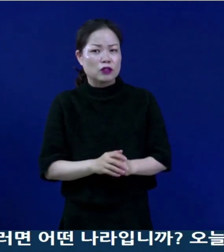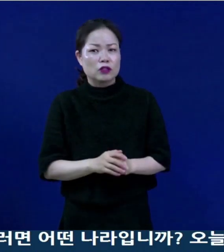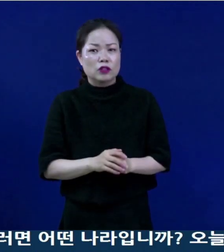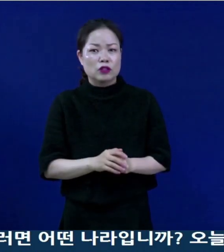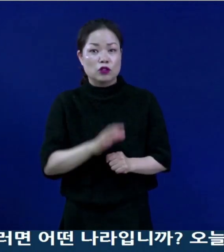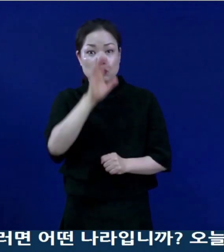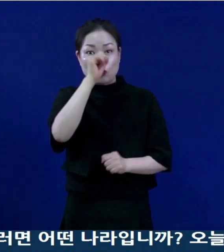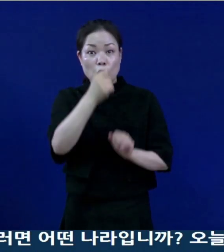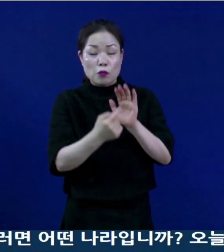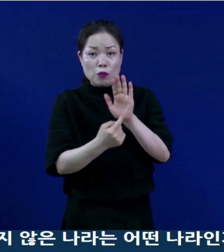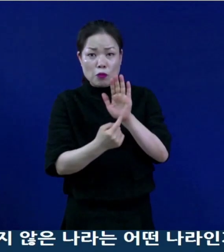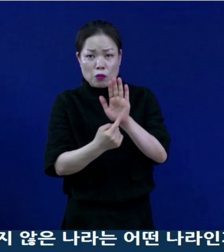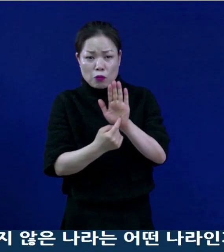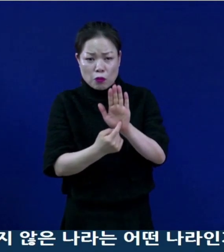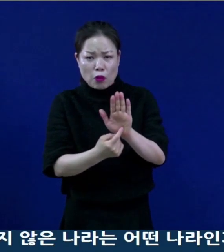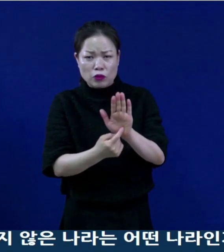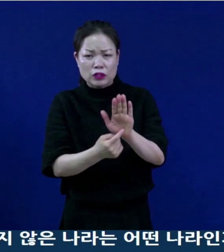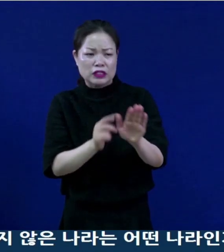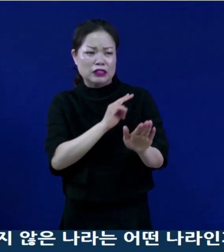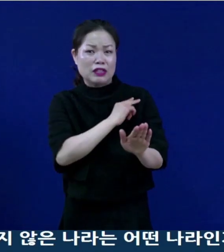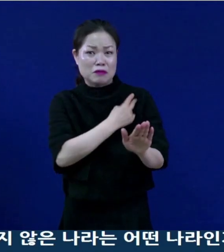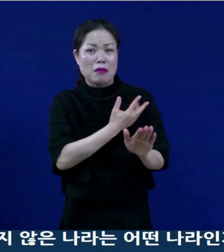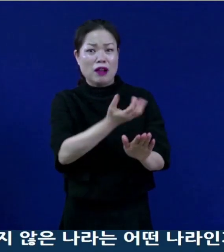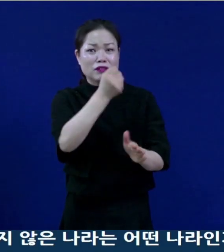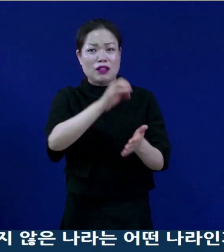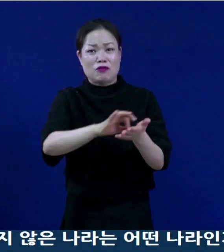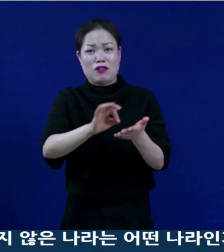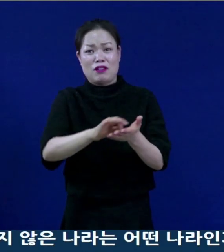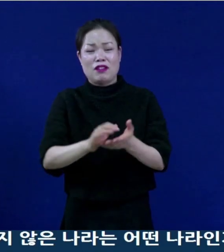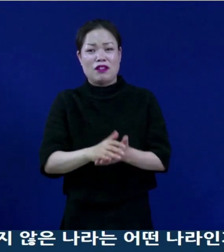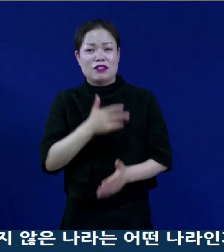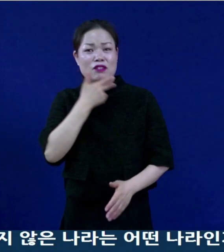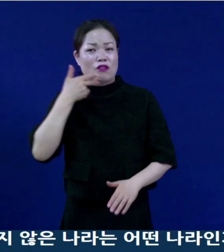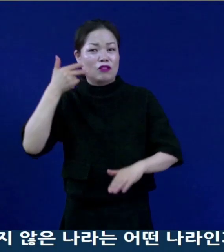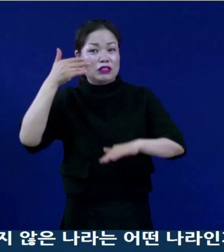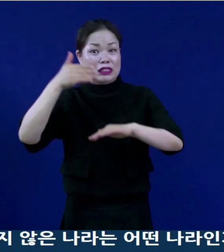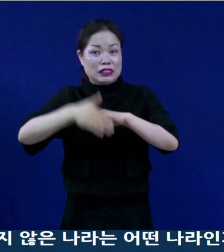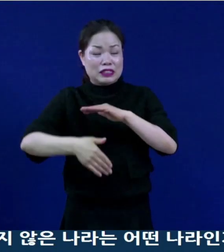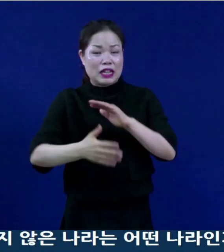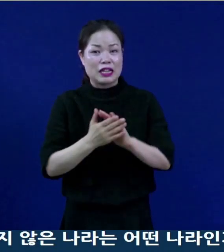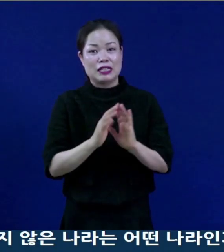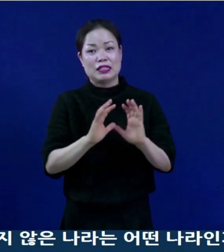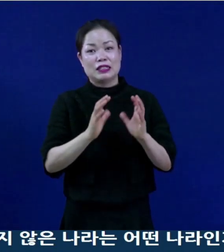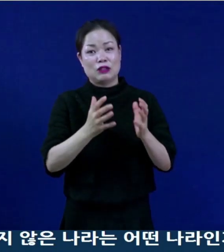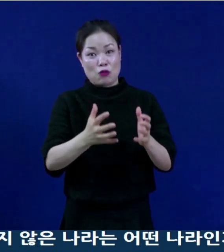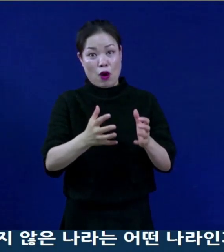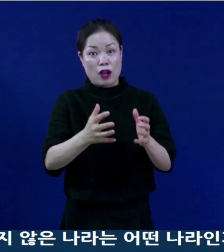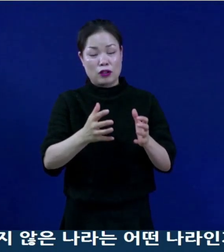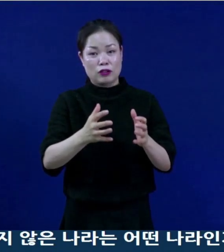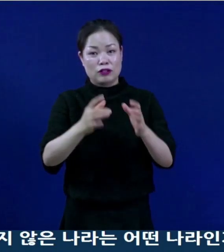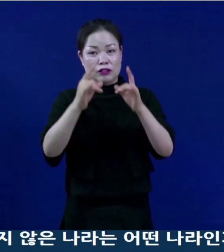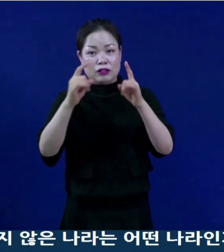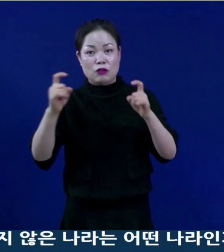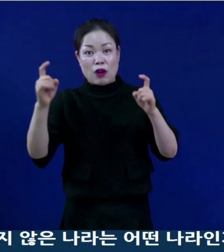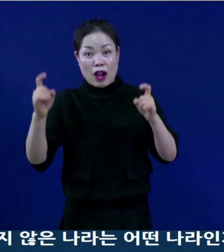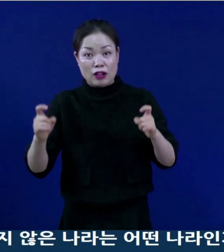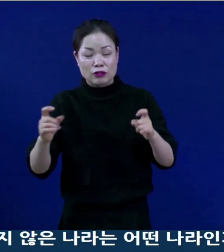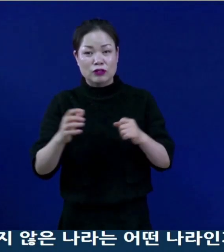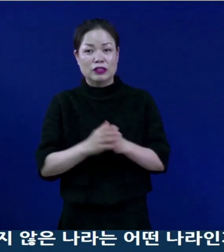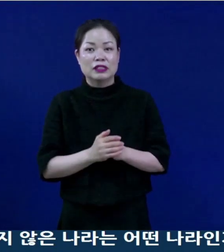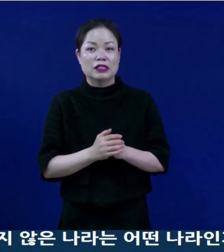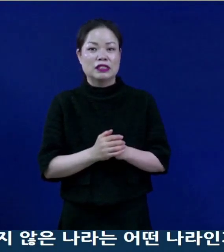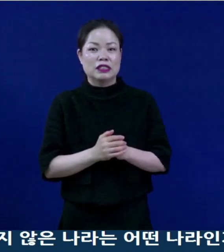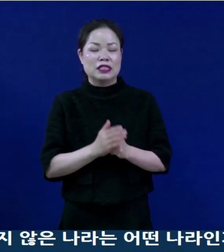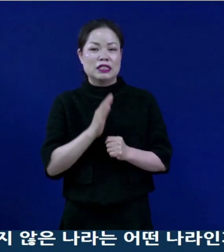좋은 표현들은 이단이 많이 가져갔어요. 이게 뭐 영어식으로 하면은 이제 나라, 왕국, 킹덤,